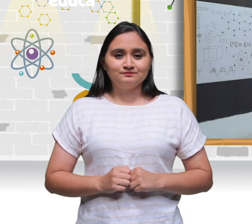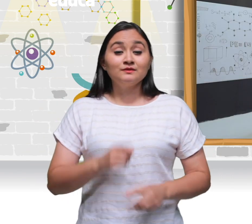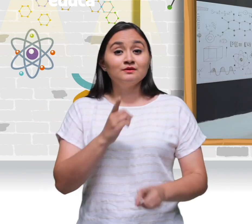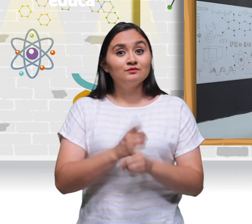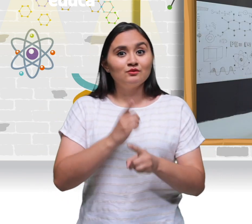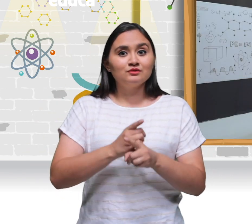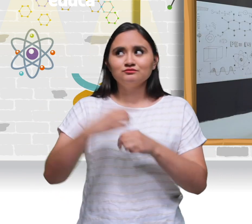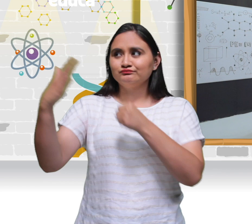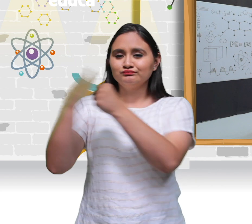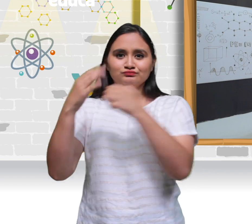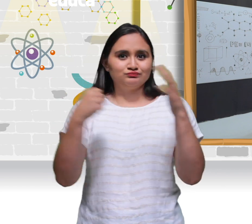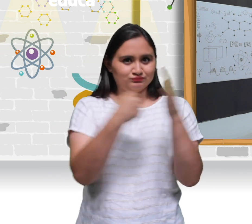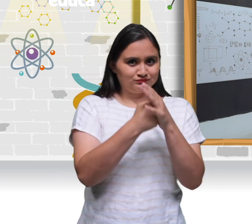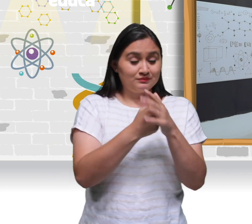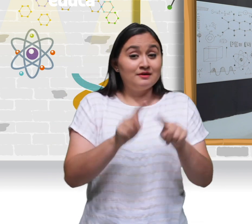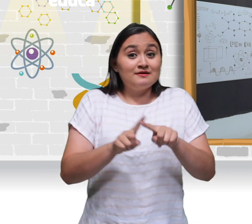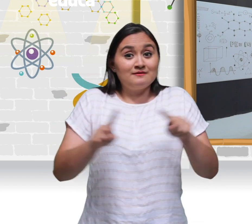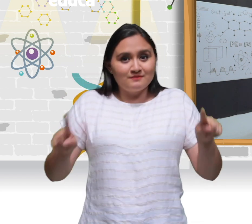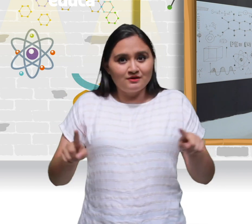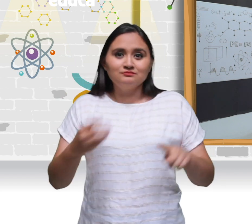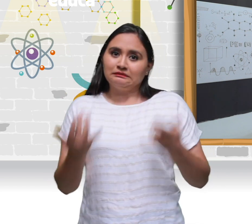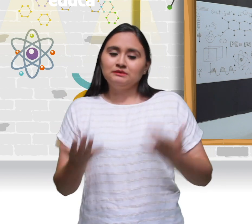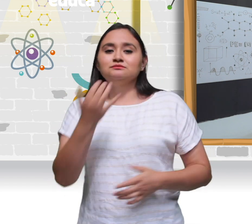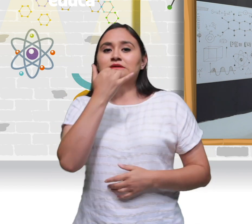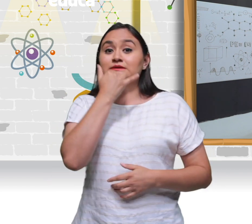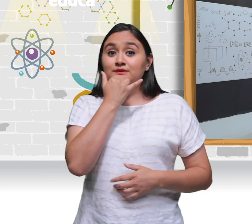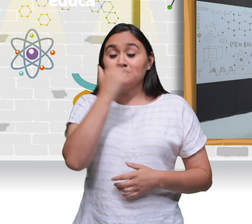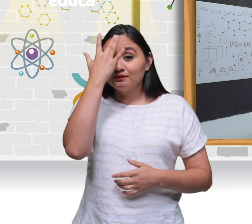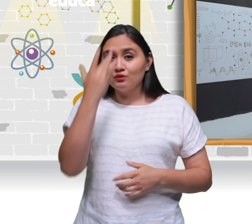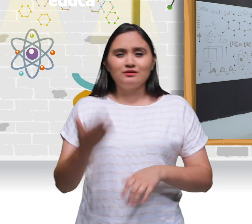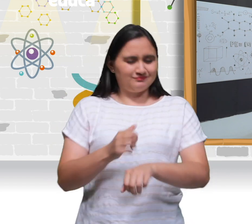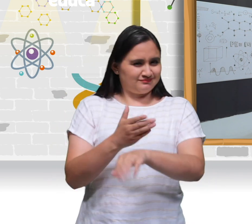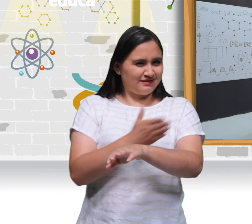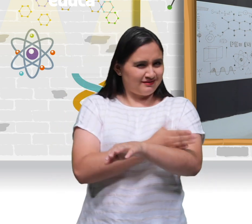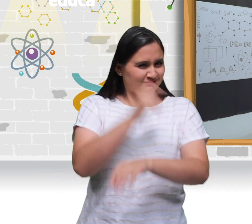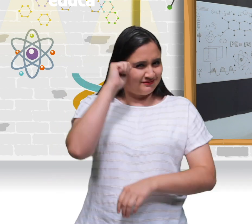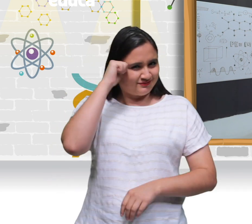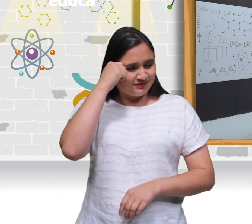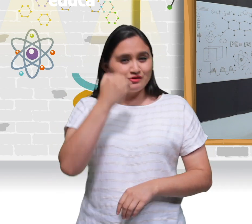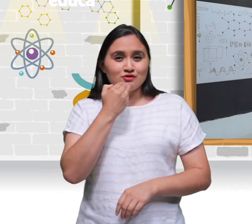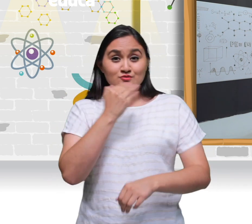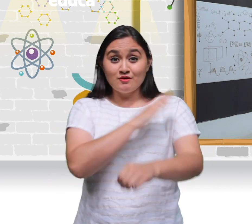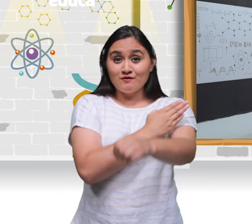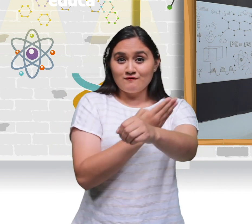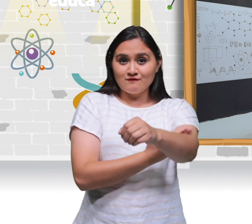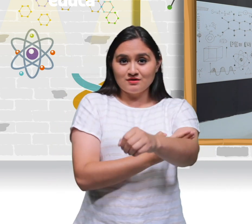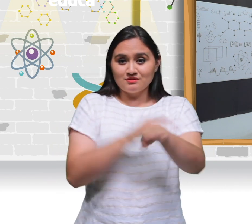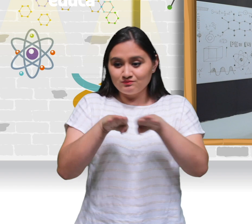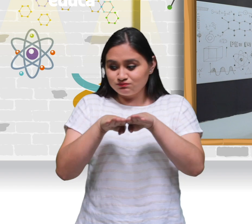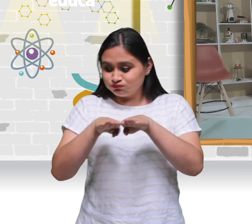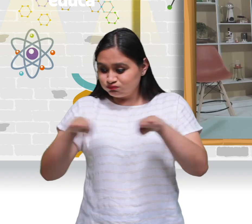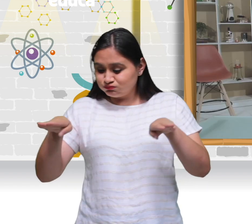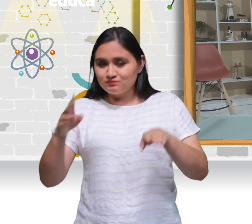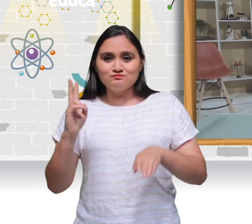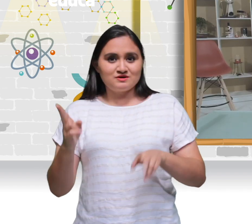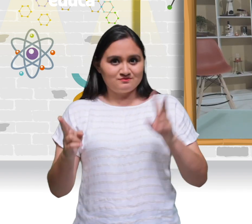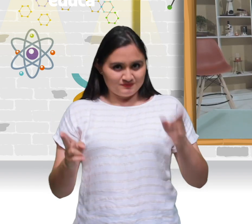podríamos pensar que son de acción y reacción, sin embargo estaríamos equivocados, ya que hay que recordar que ambas fuerzas están actuando sobre el mismo